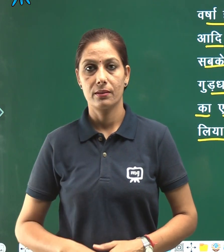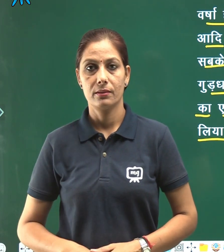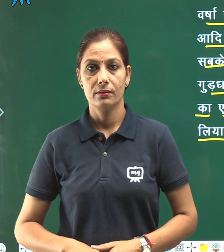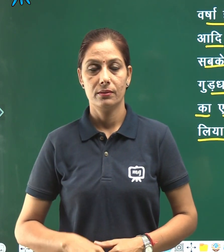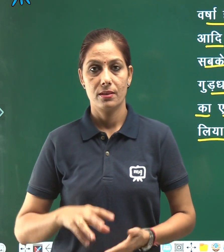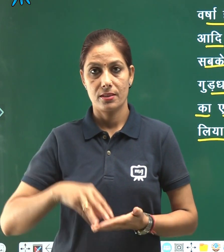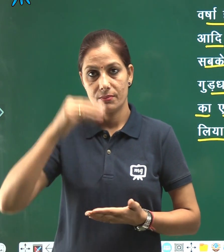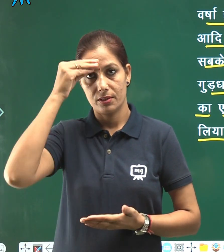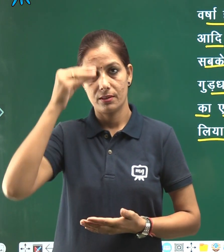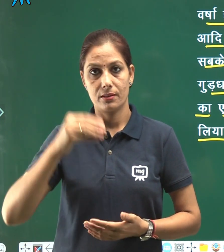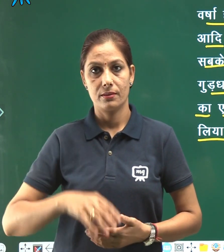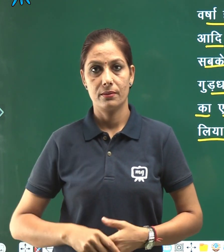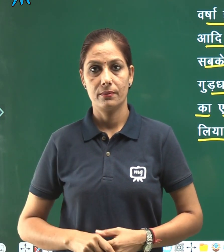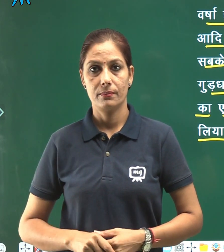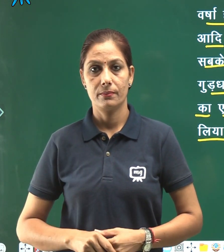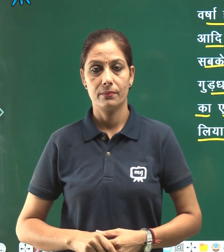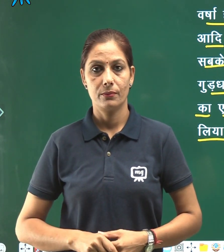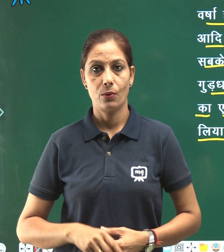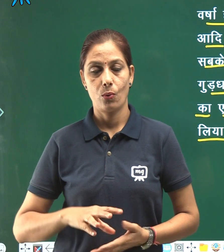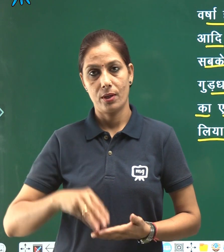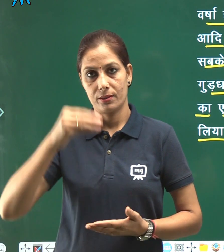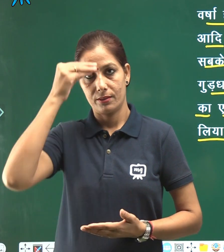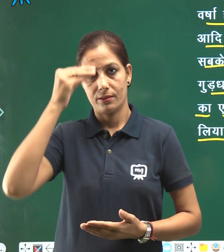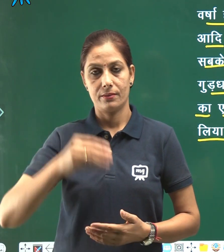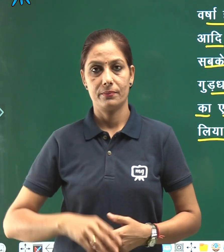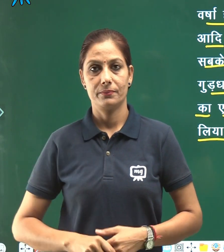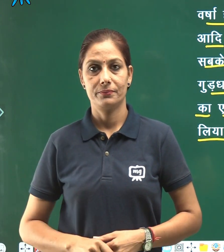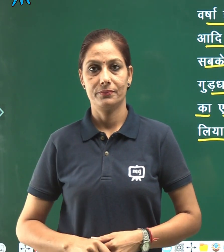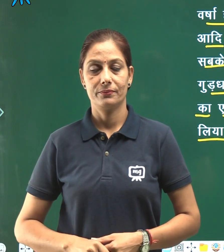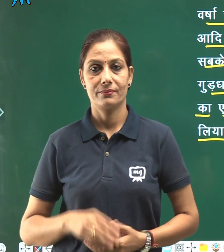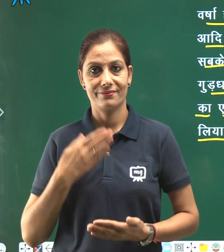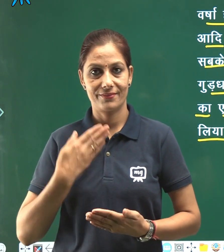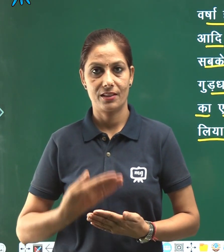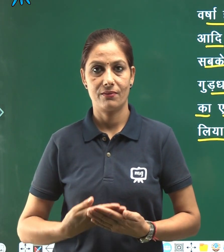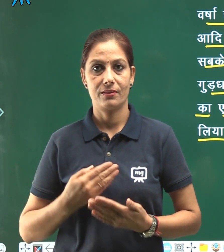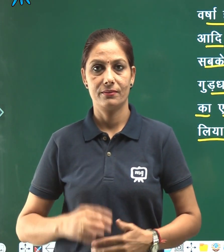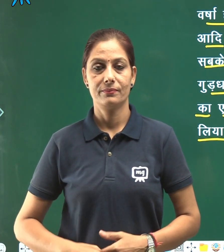समझें और याद करें। धन्यवाद।